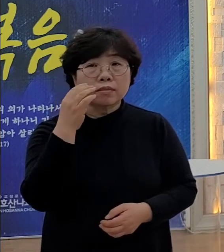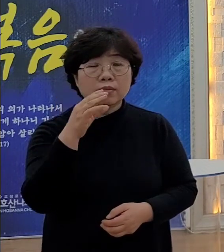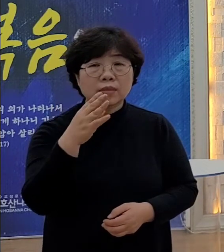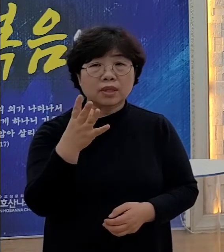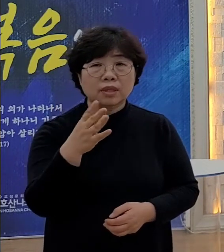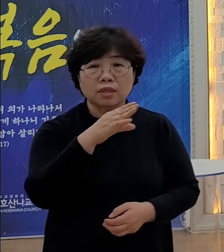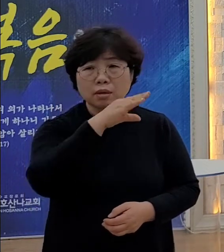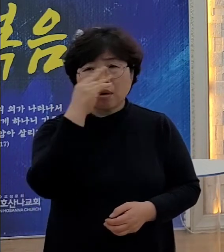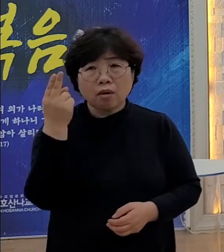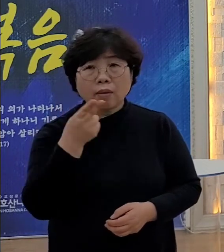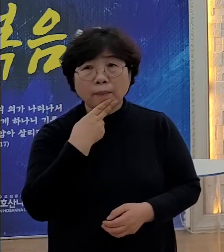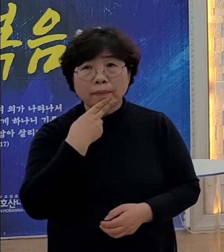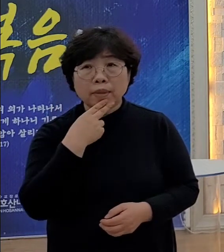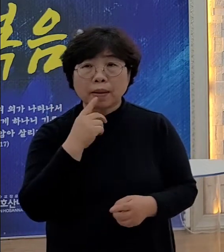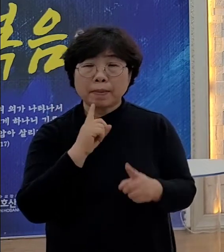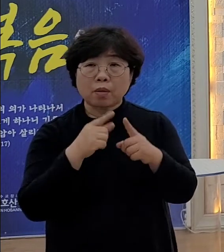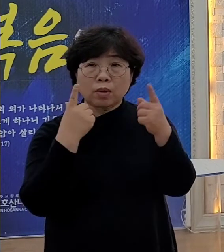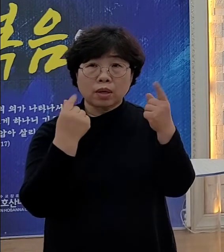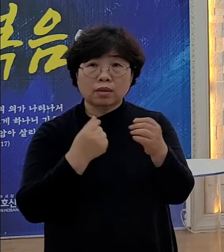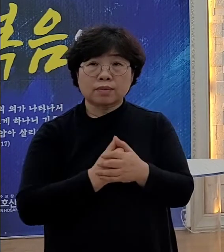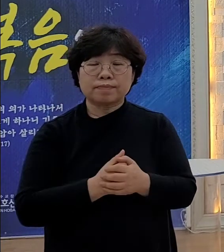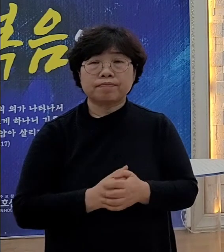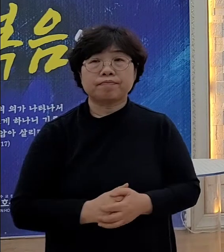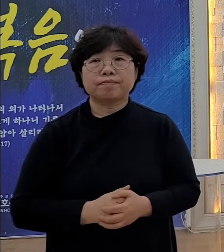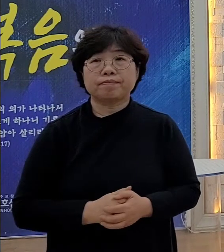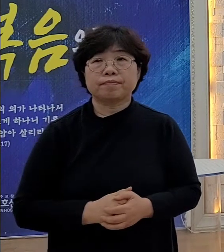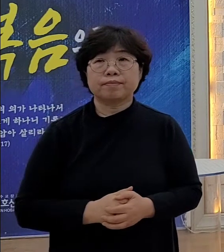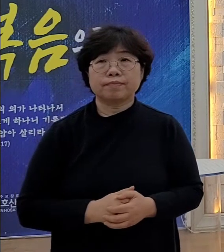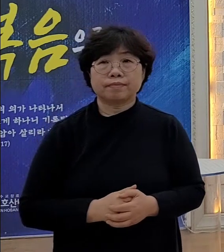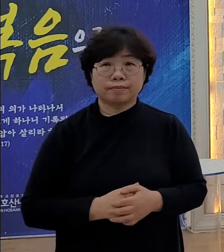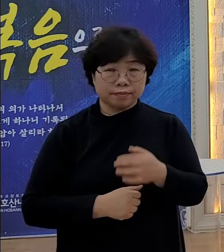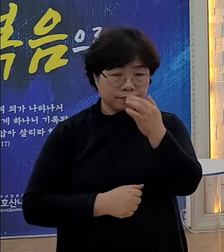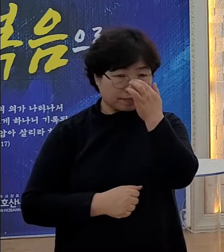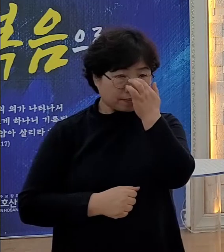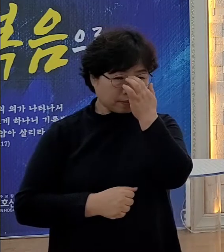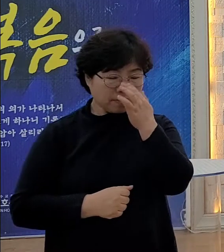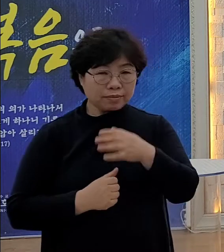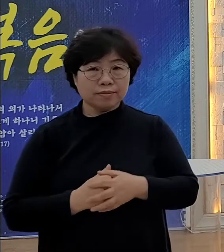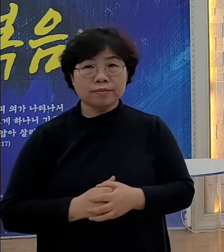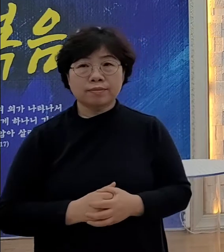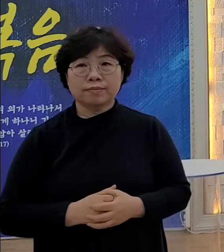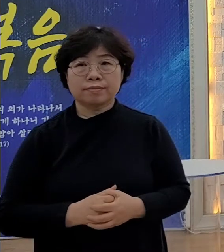불경건이라고 합니다. 모든 경건하지 않음.